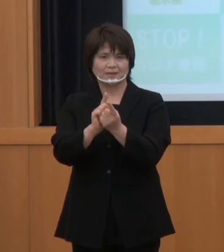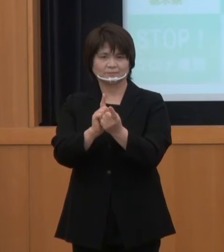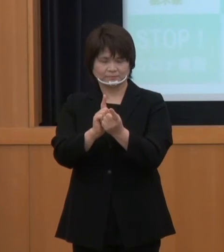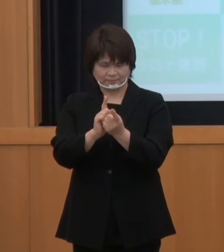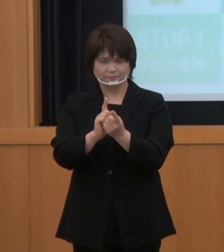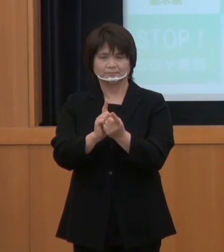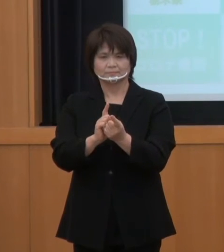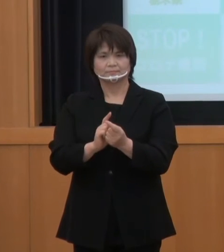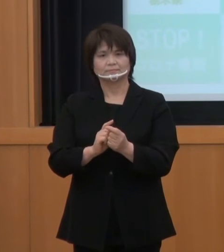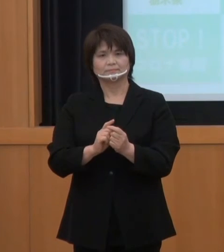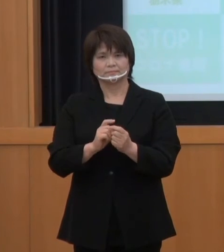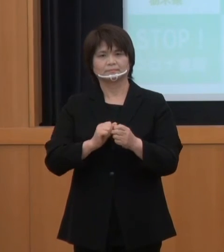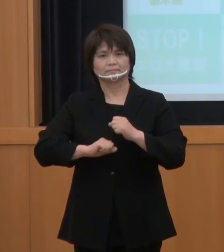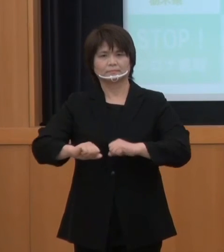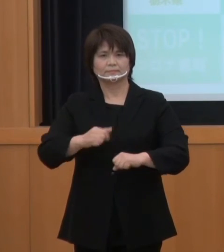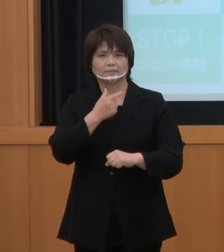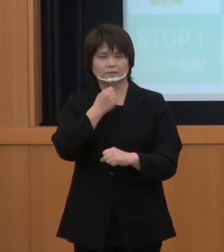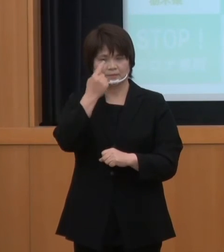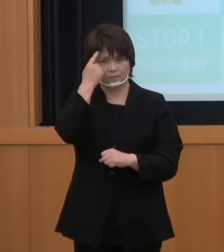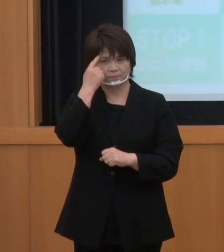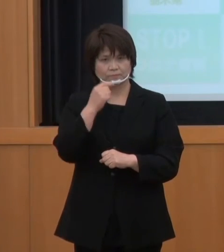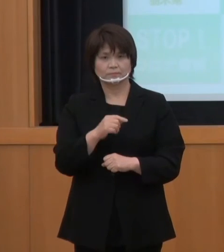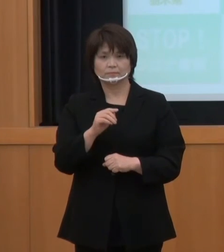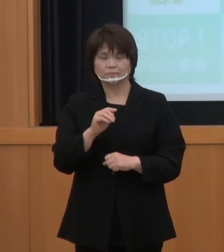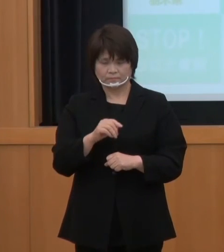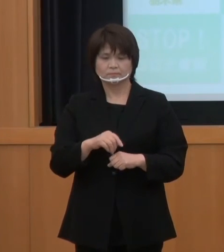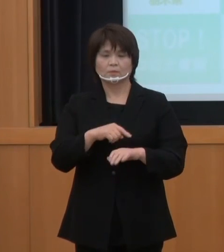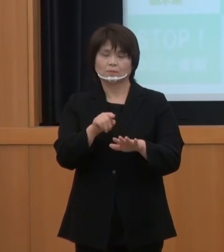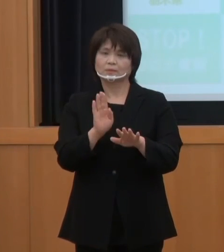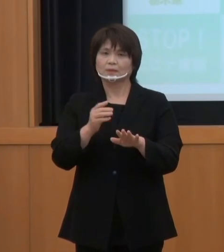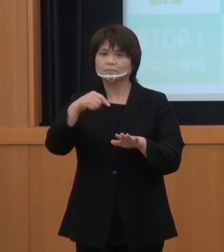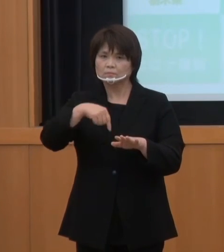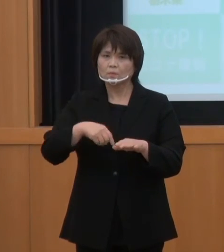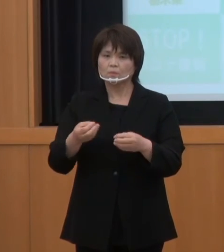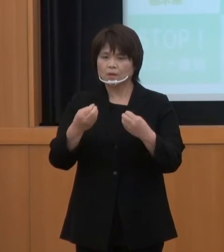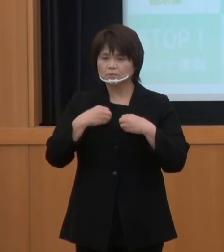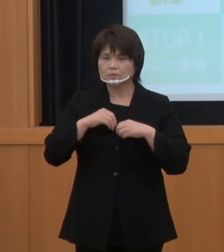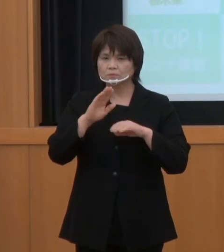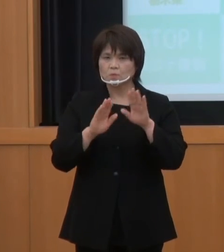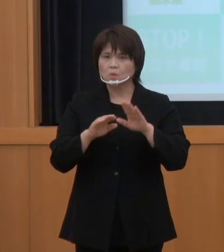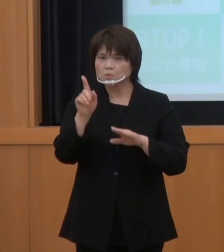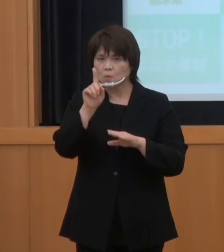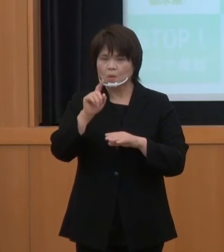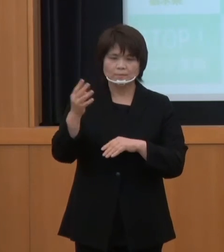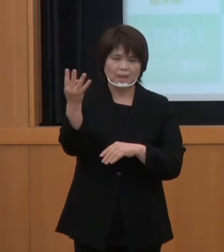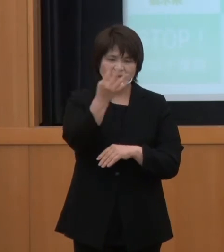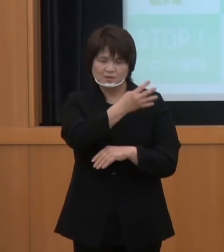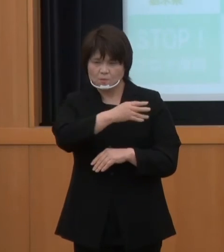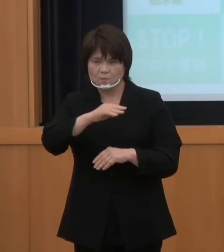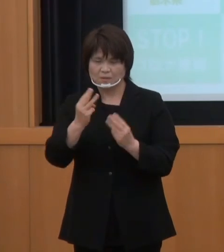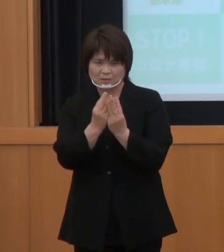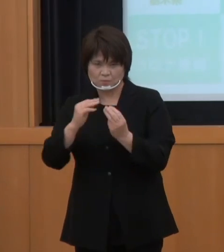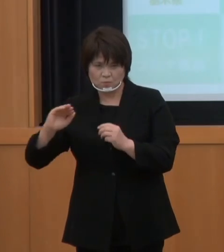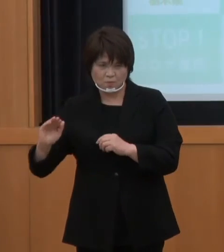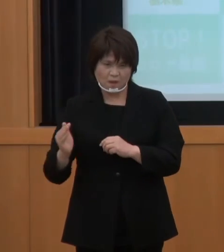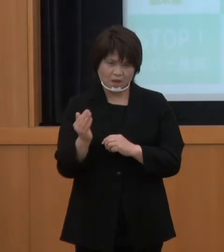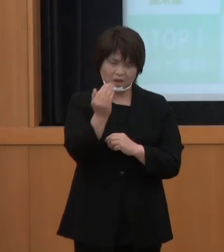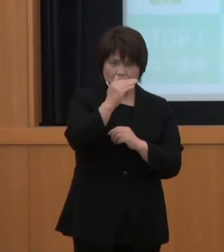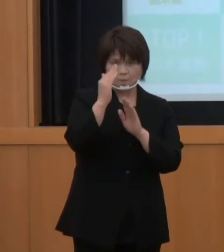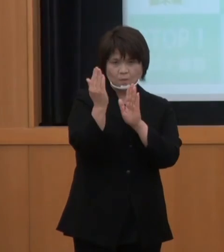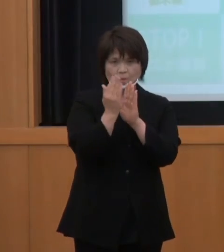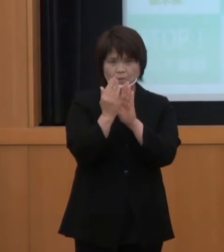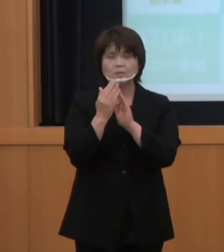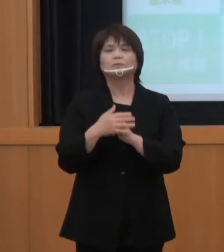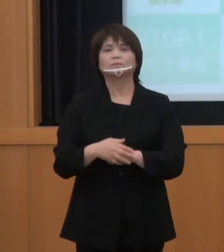思います。本県の感染状況につきましては、第4波の入り口という状況であります。近隣都県